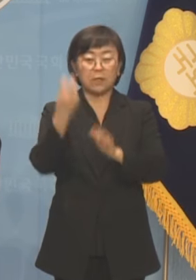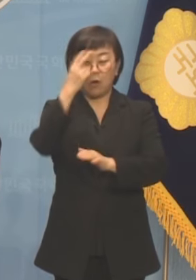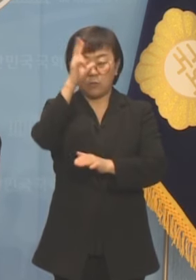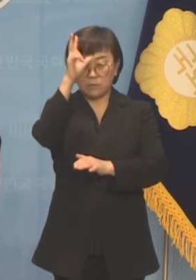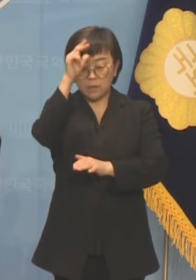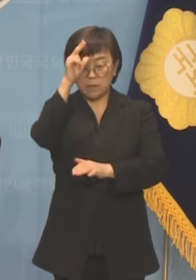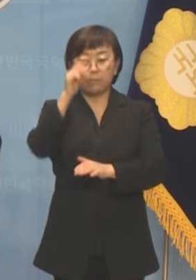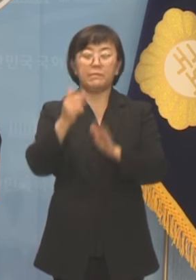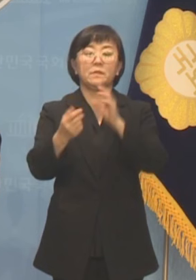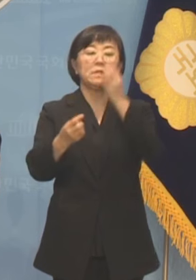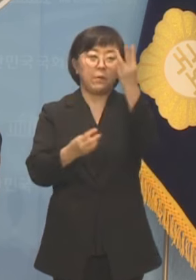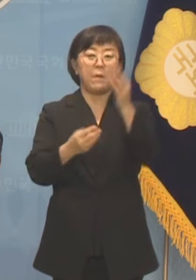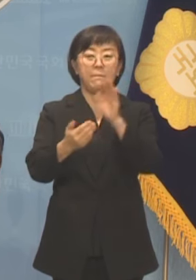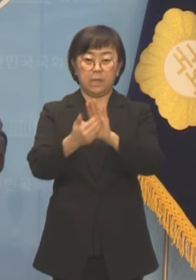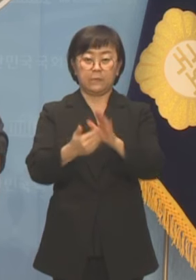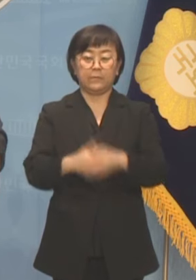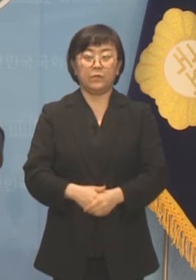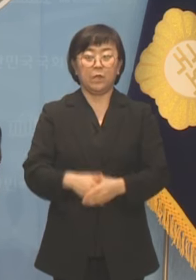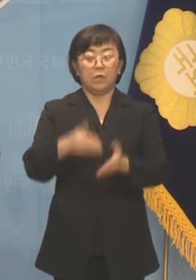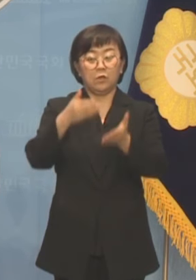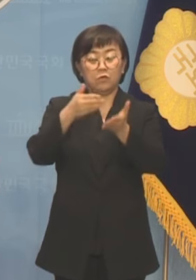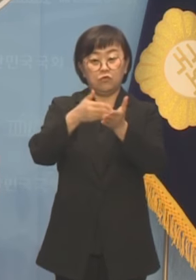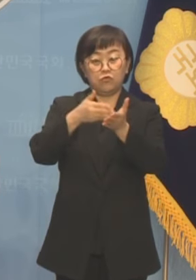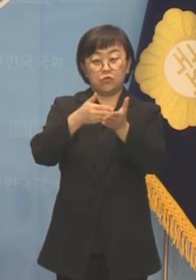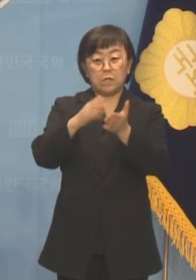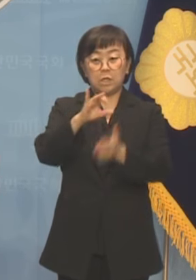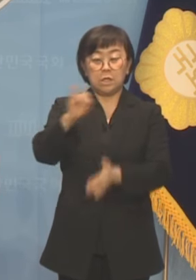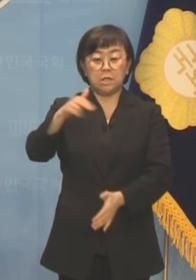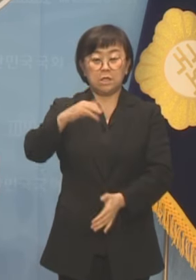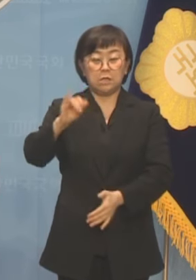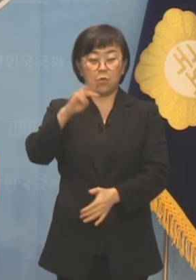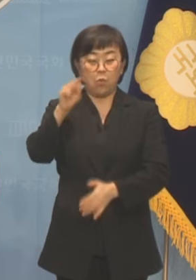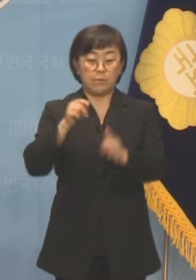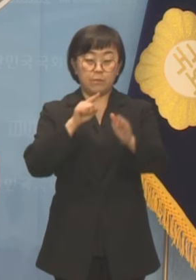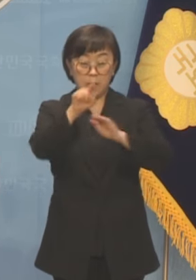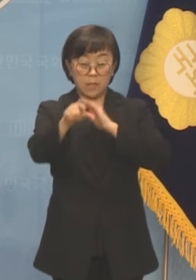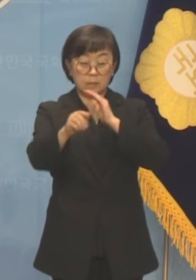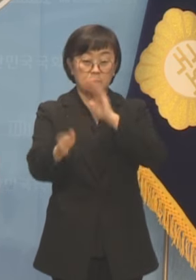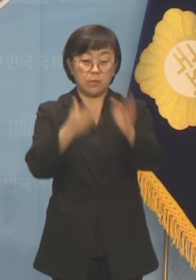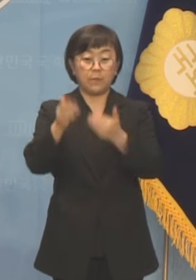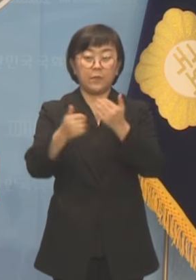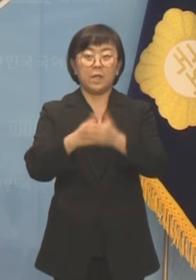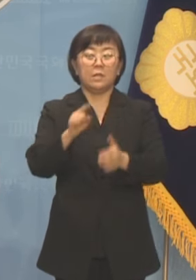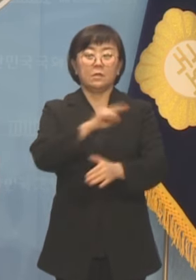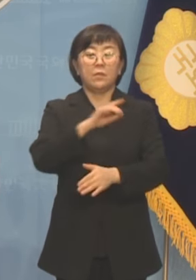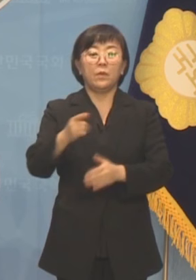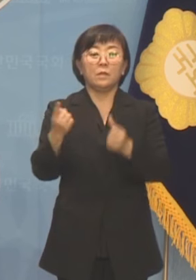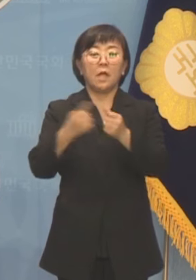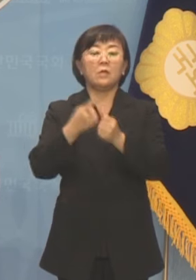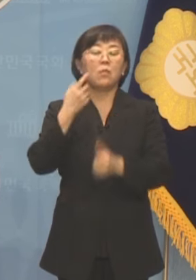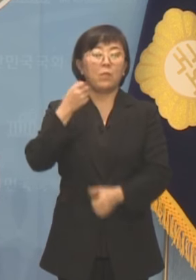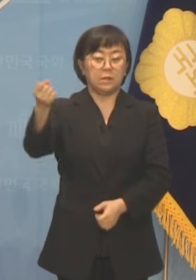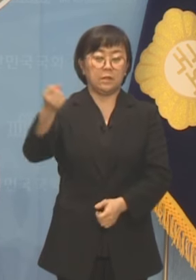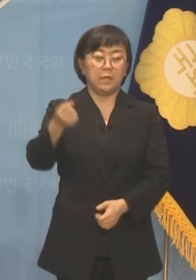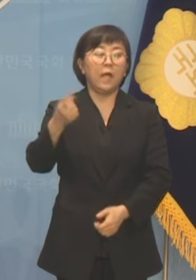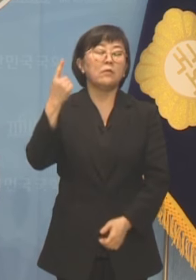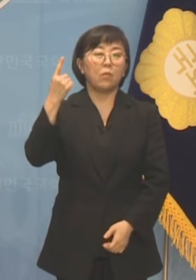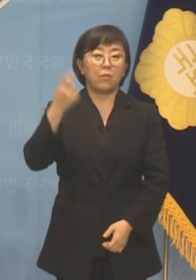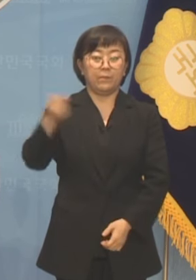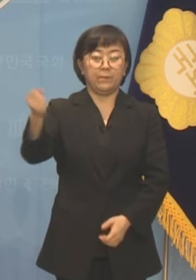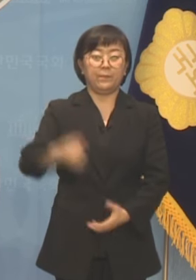필요한 이유입니다 여러분 어저께 뉴스버스 이진동 대표 압수색 당했잖아요 제일 먼저 휴대폰부터 뺏어